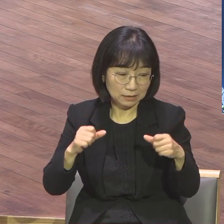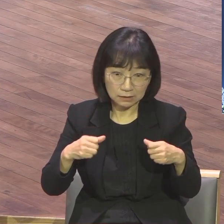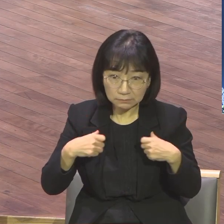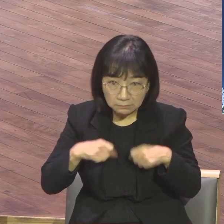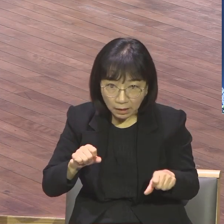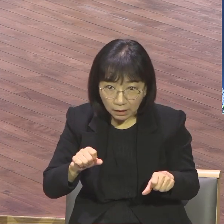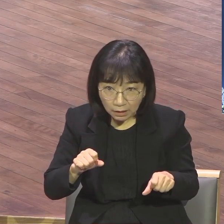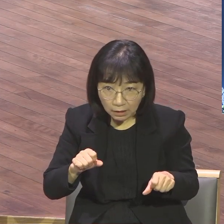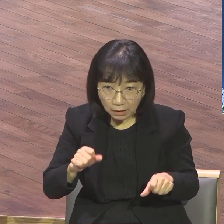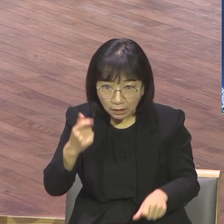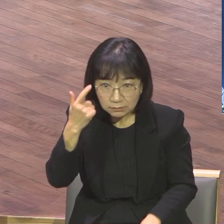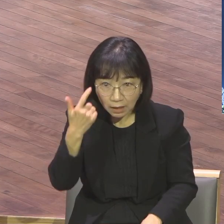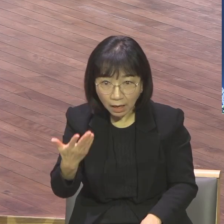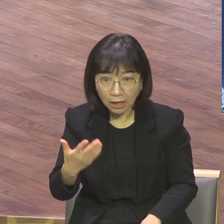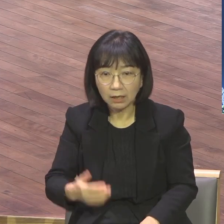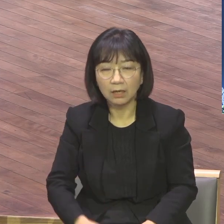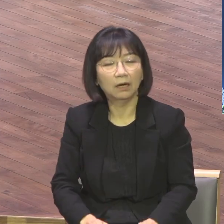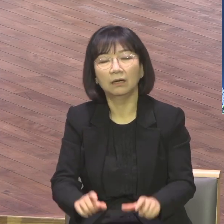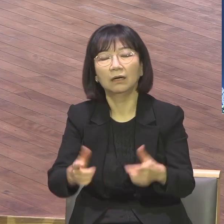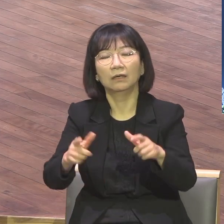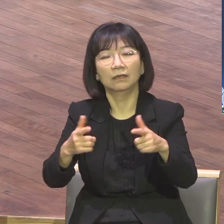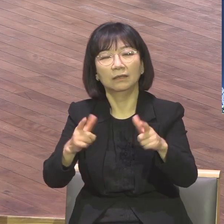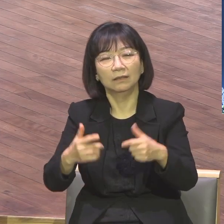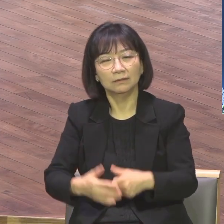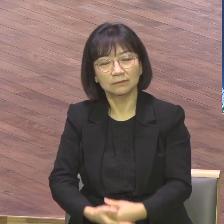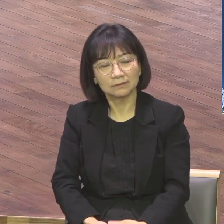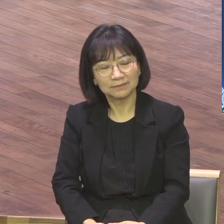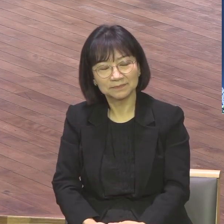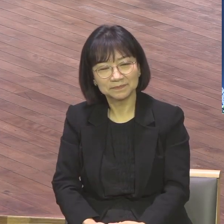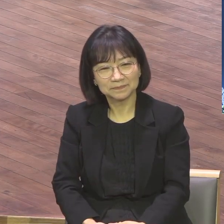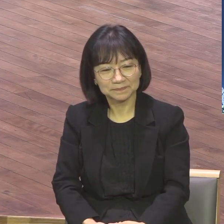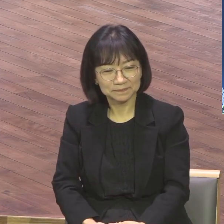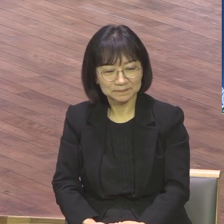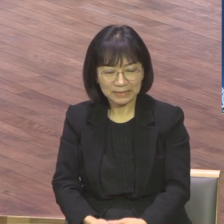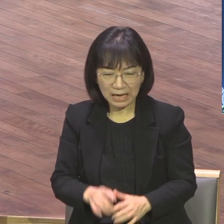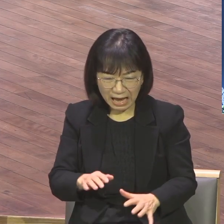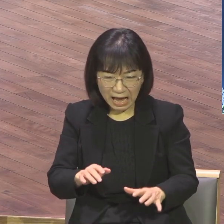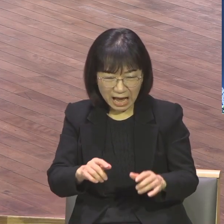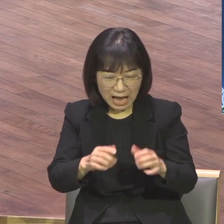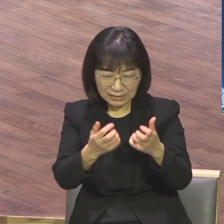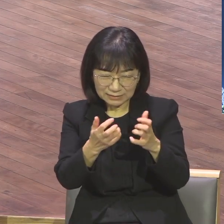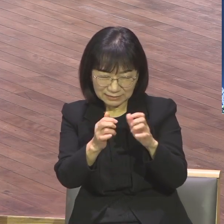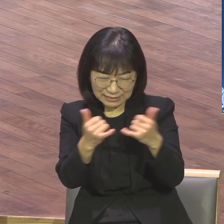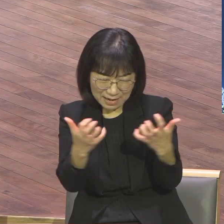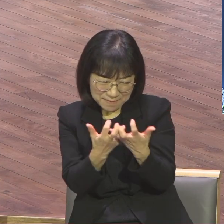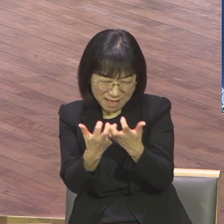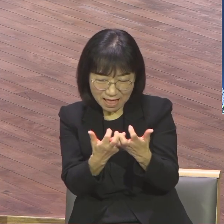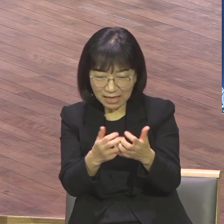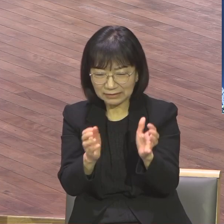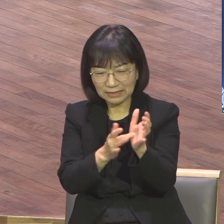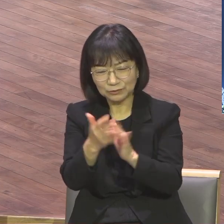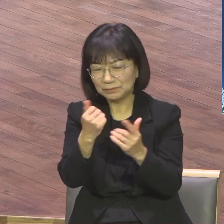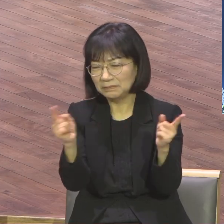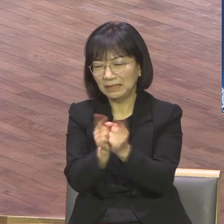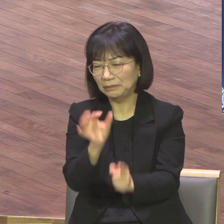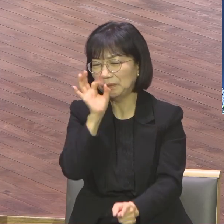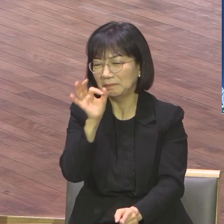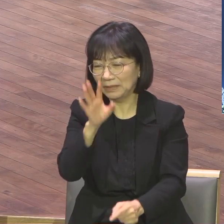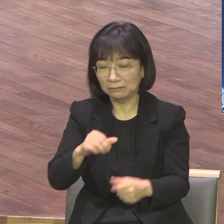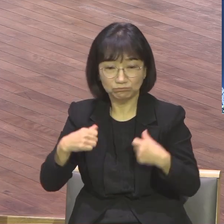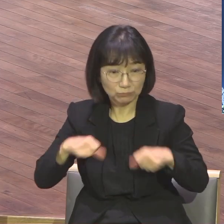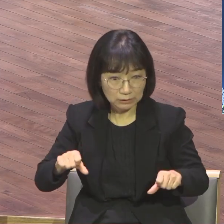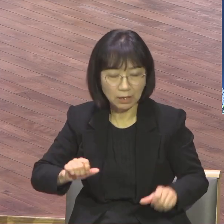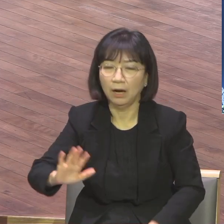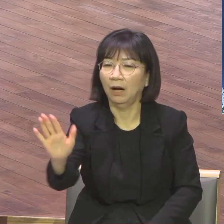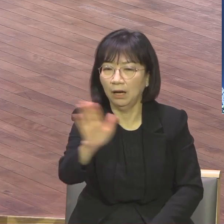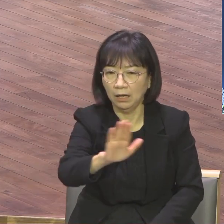되겠다 돌아가자라고 포기한 것이 아니었다. 환경에 따라서 포기한 것이 아니라 여기서 이